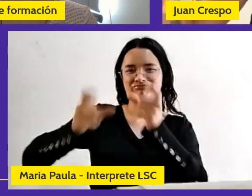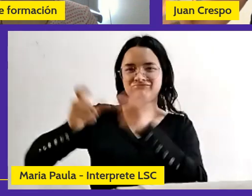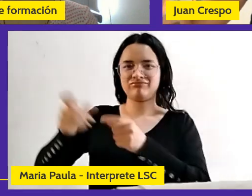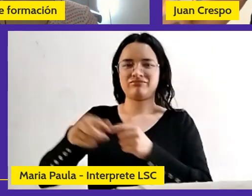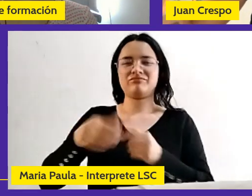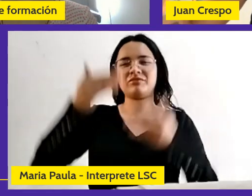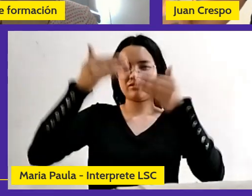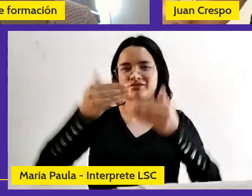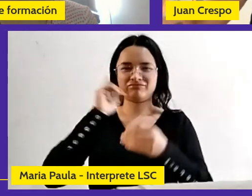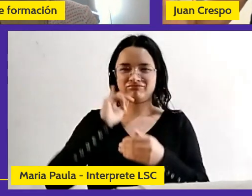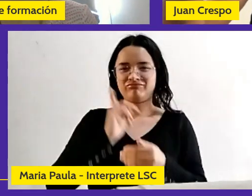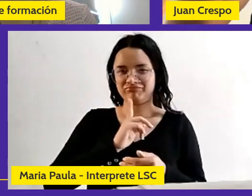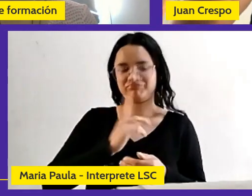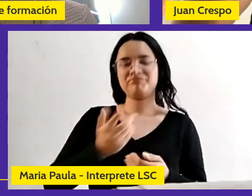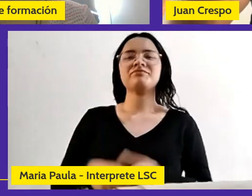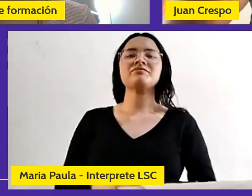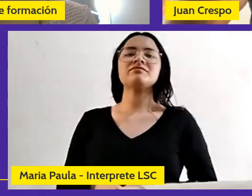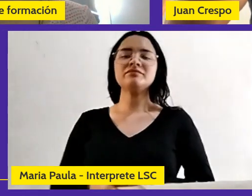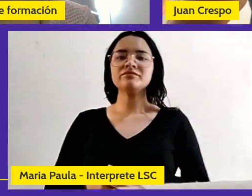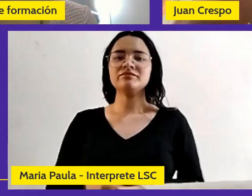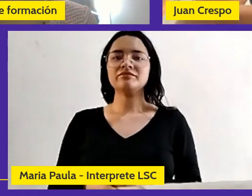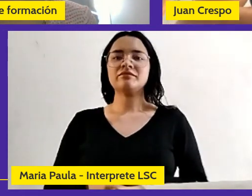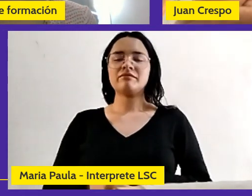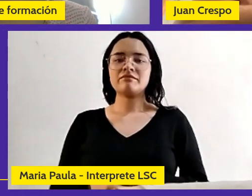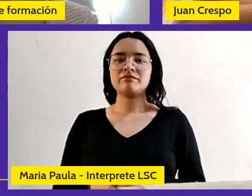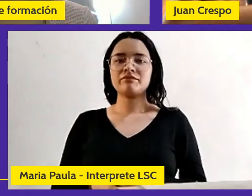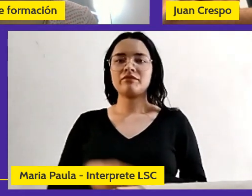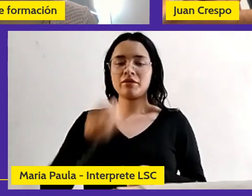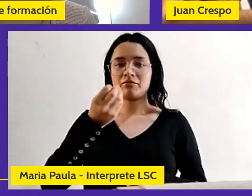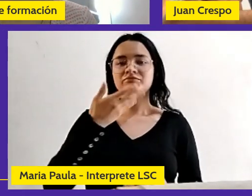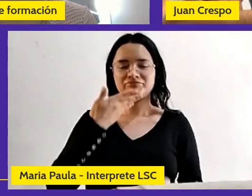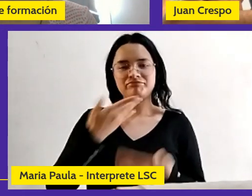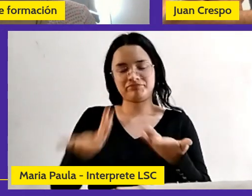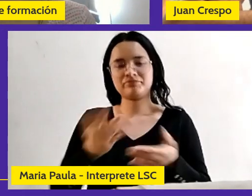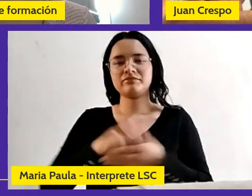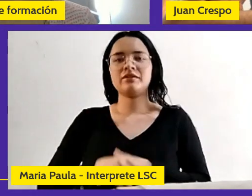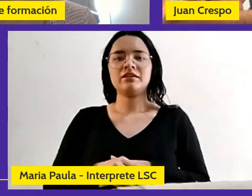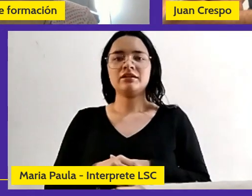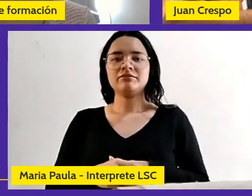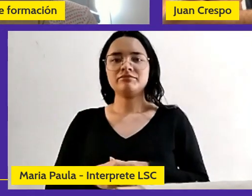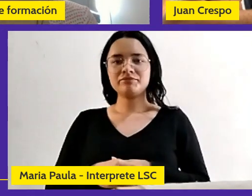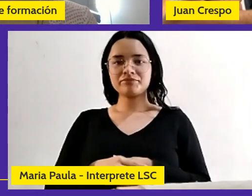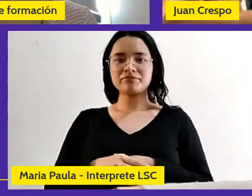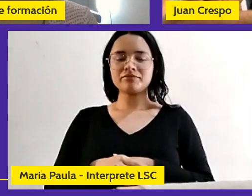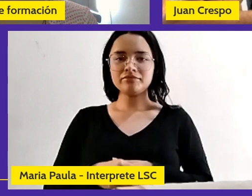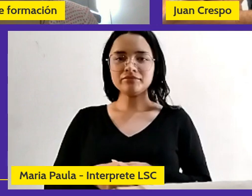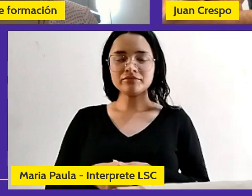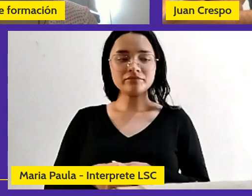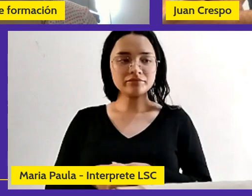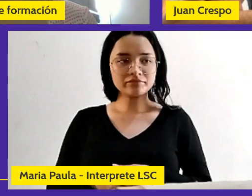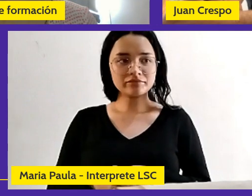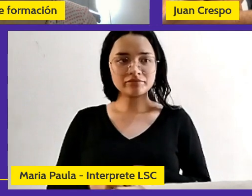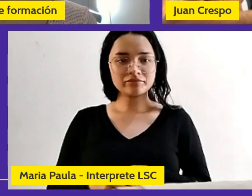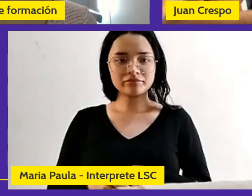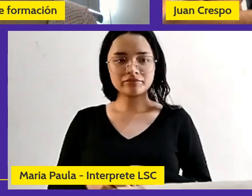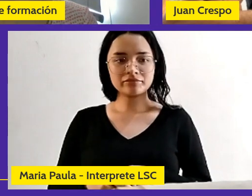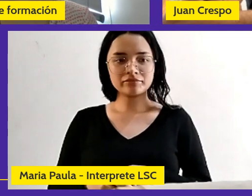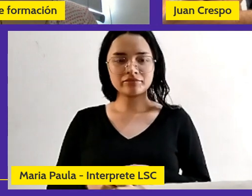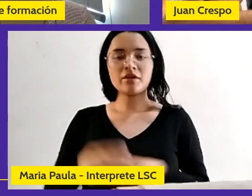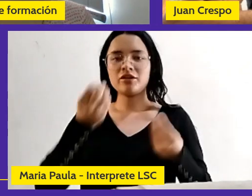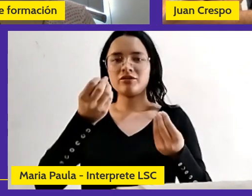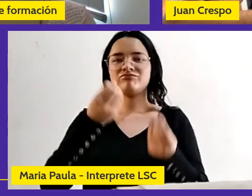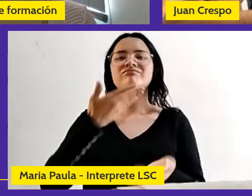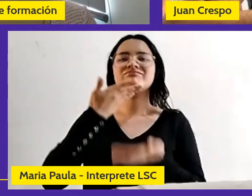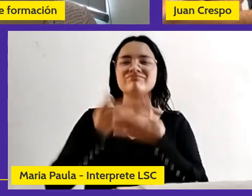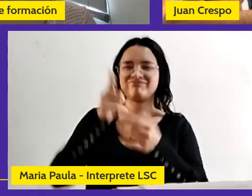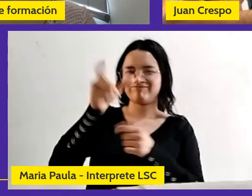con discapacidad auditiva. Y pues agradezco, por supuesto, a la persona que aceptó nuestra invitación a